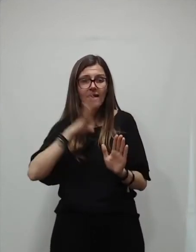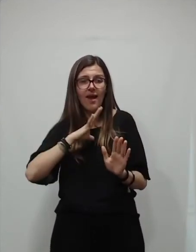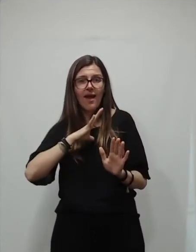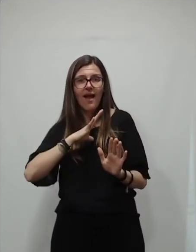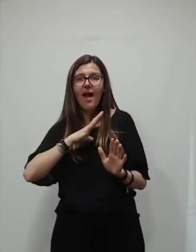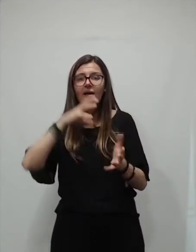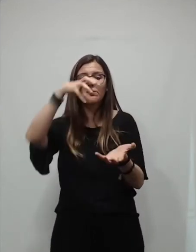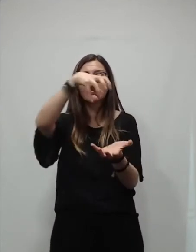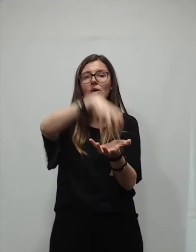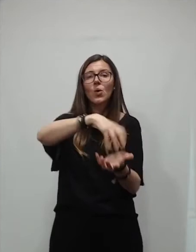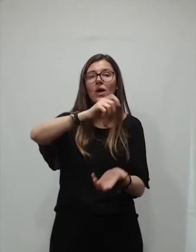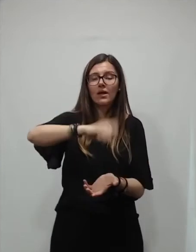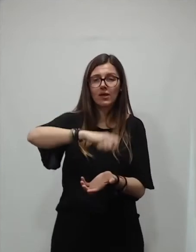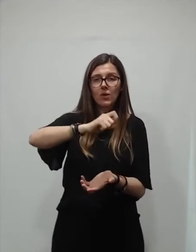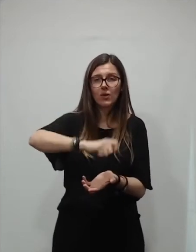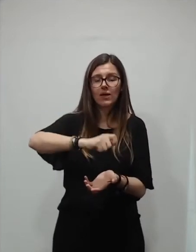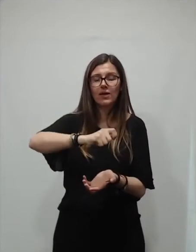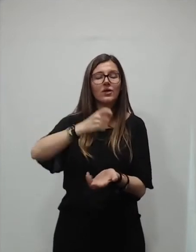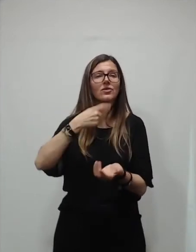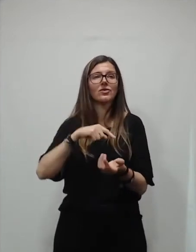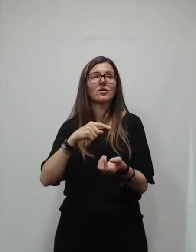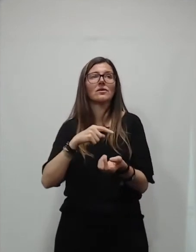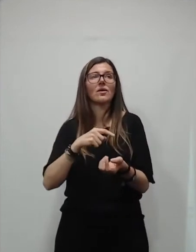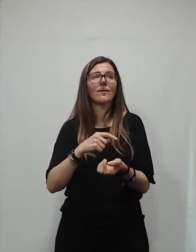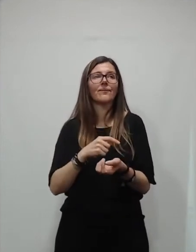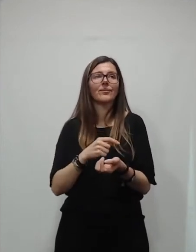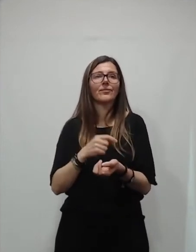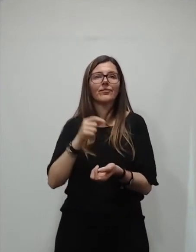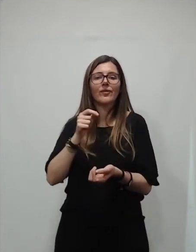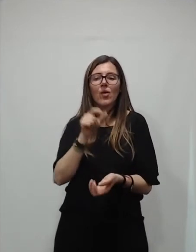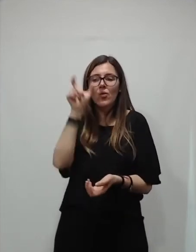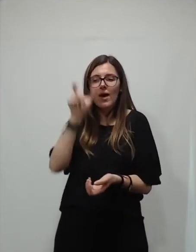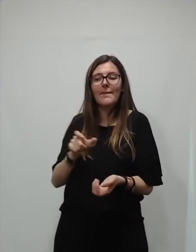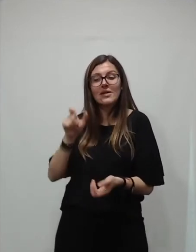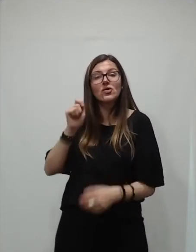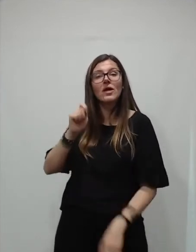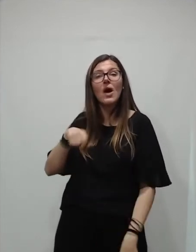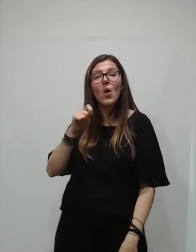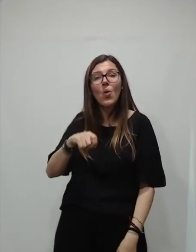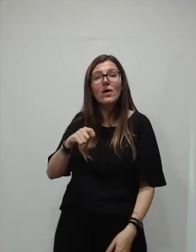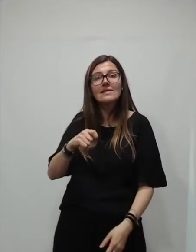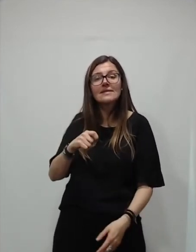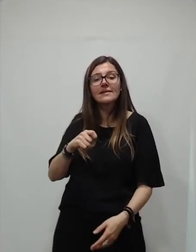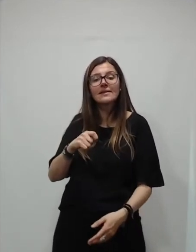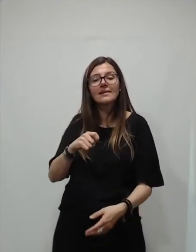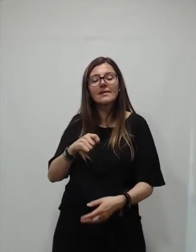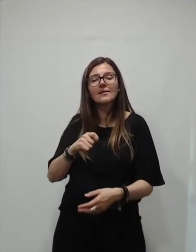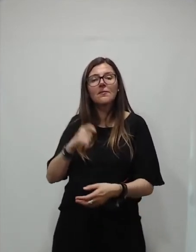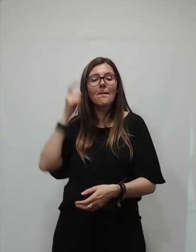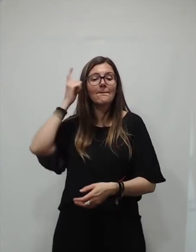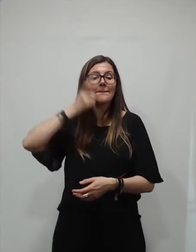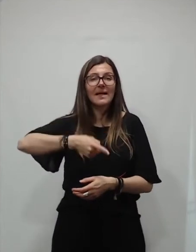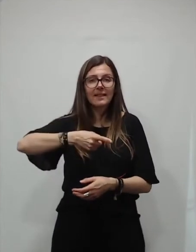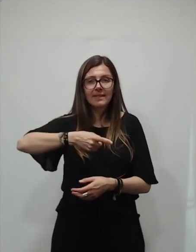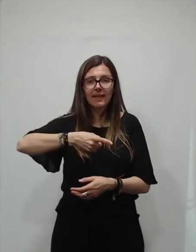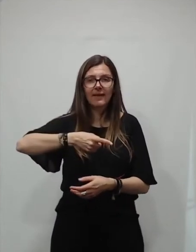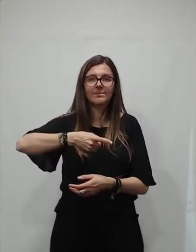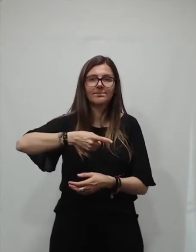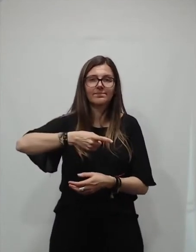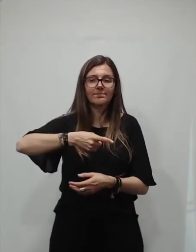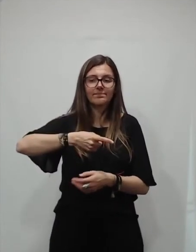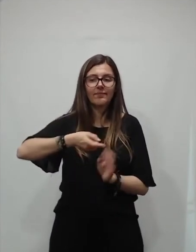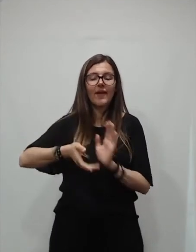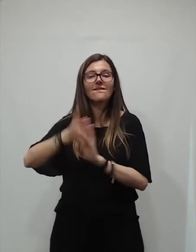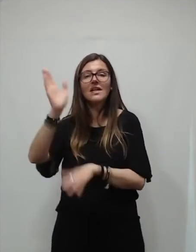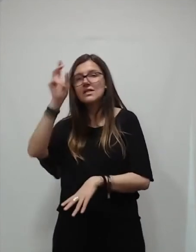Y de hecho, desde la sentencia, desde de entrada, cuando se impone una sentencia cuando se dicta una sentencia de ninguna medida de seguridad curativa, ya